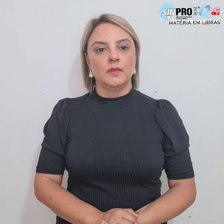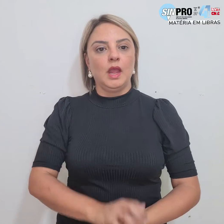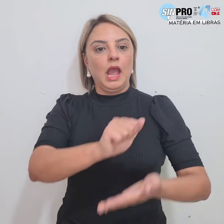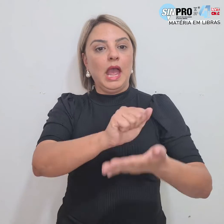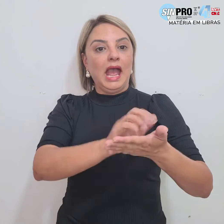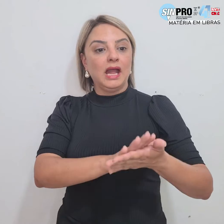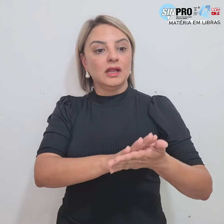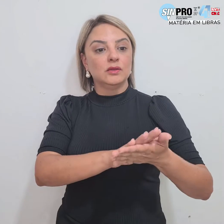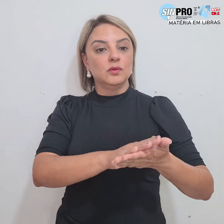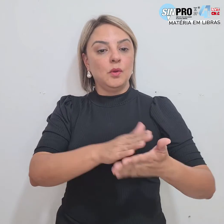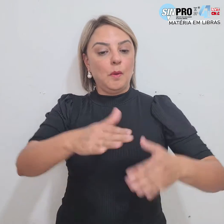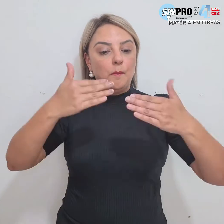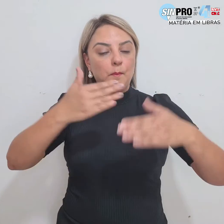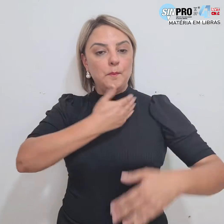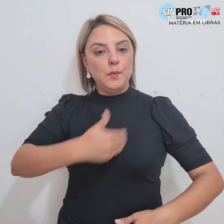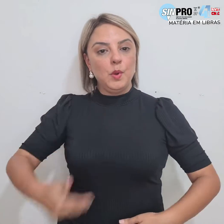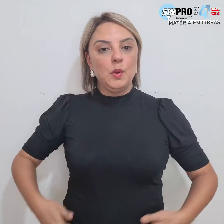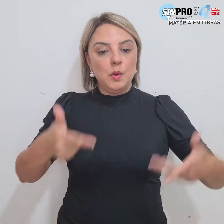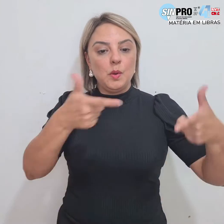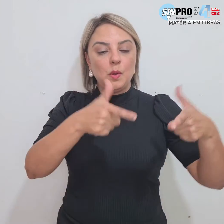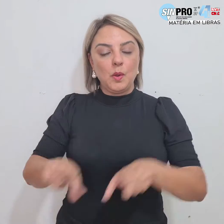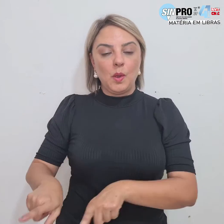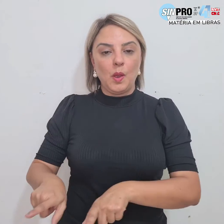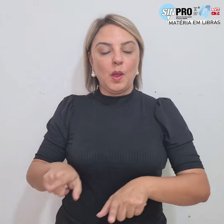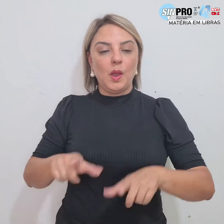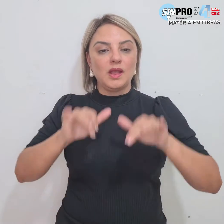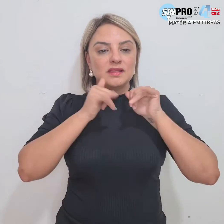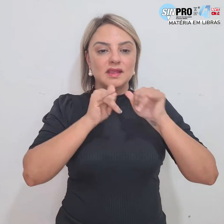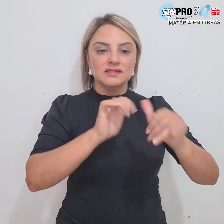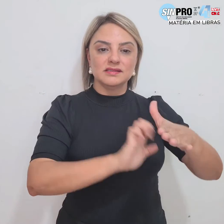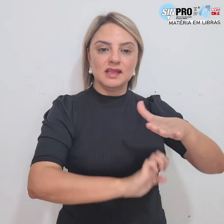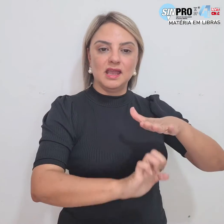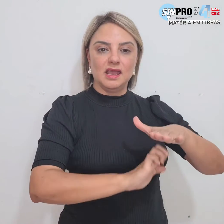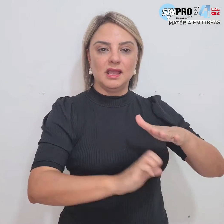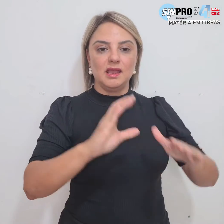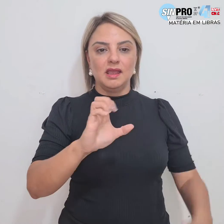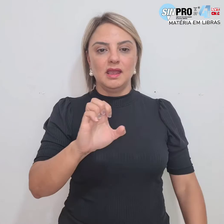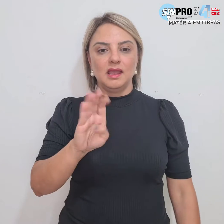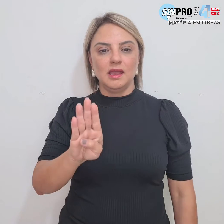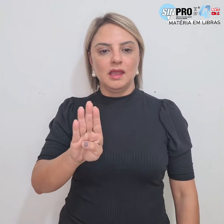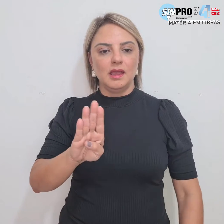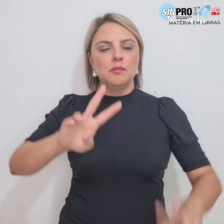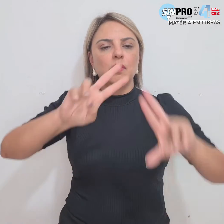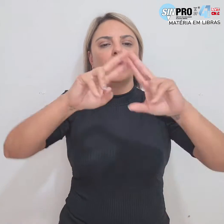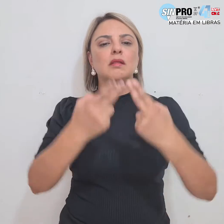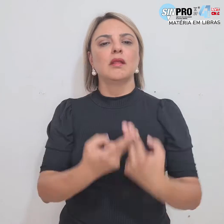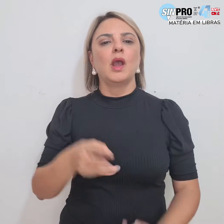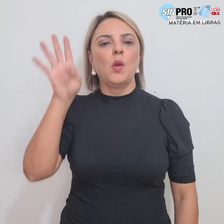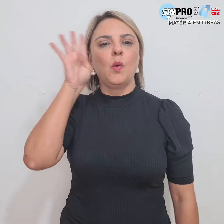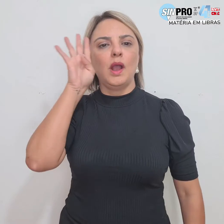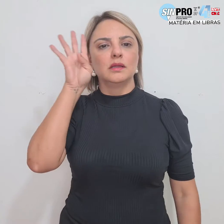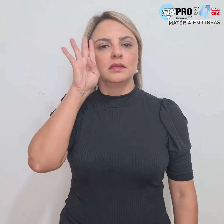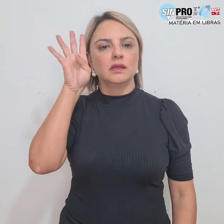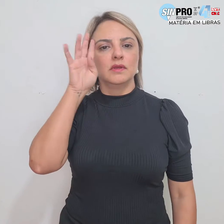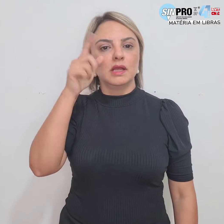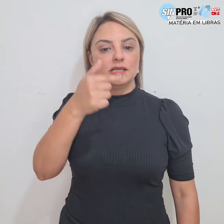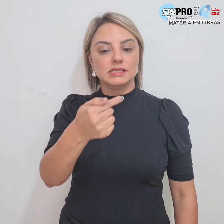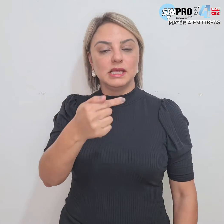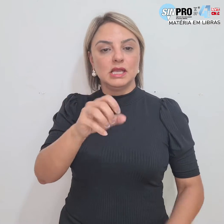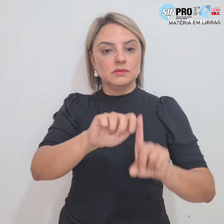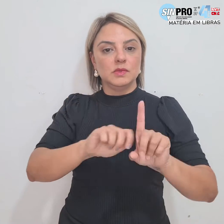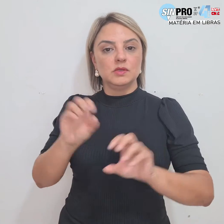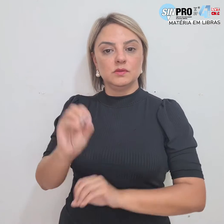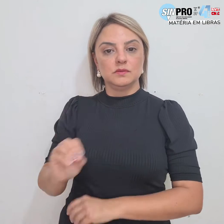Ato público contra a privatização da SEB em frente à Câmara Legislativa do Distrito Federal nesta quarta